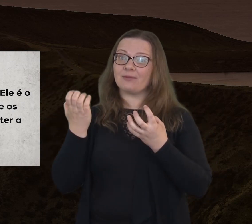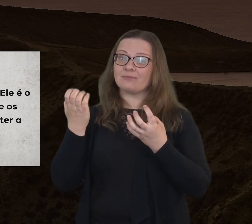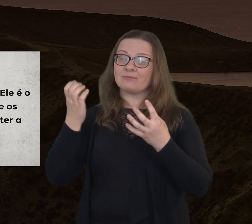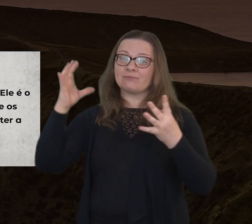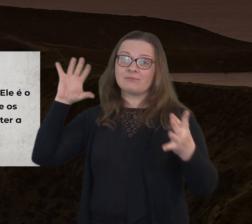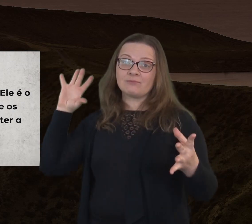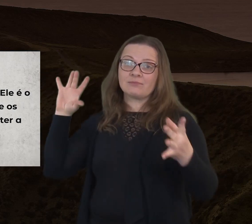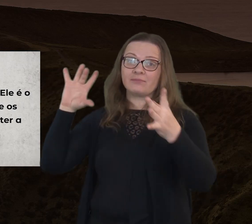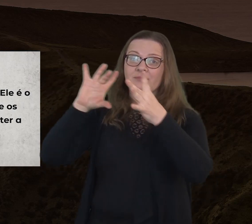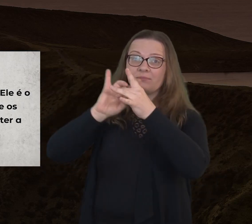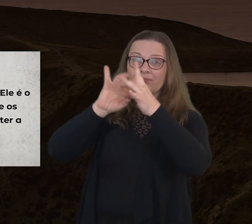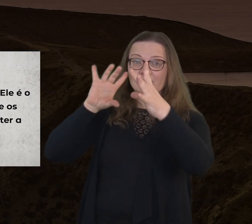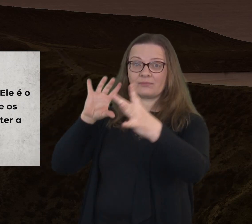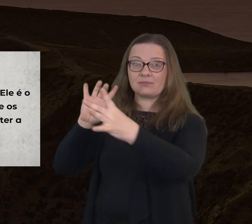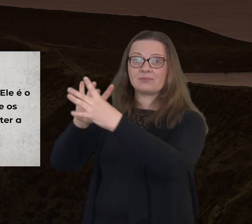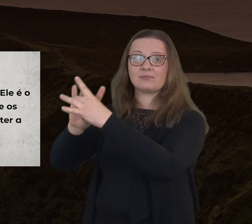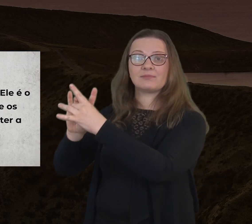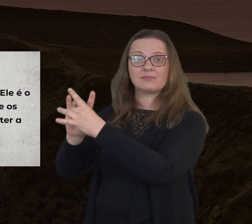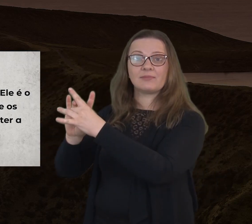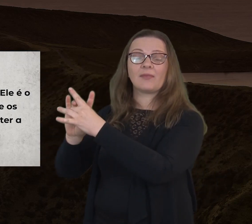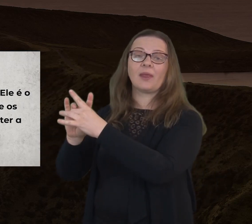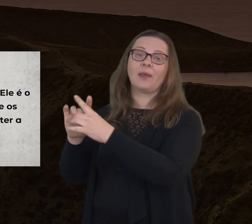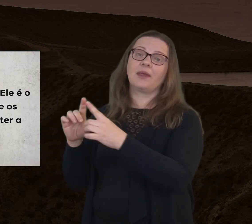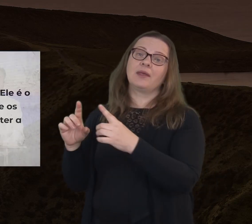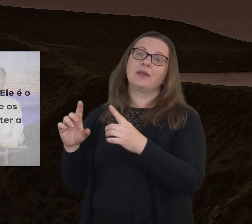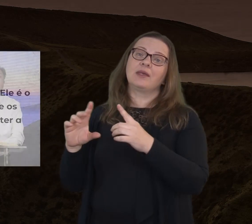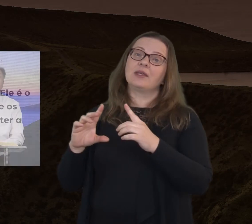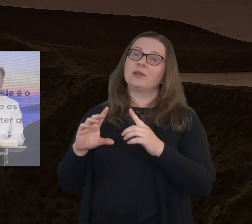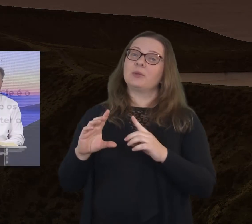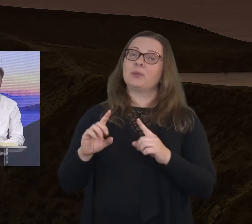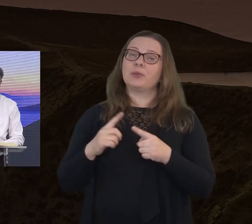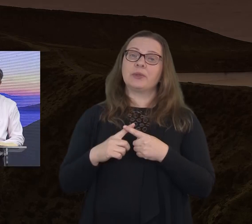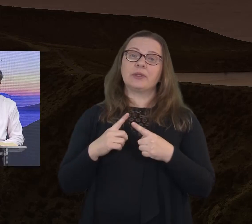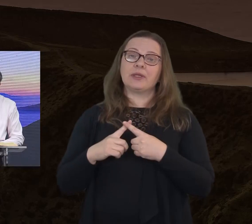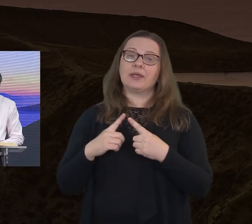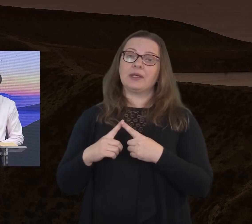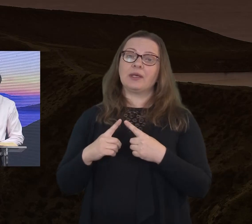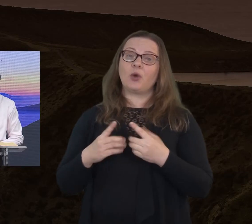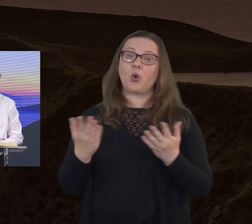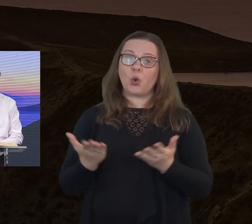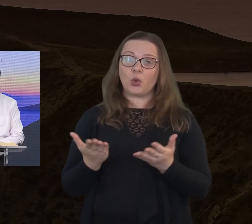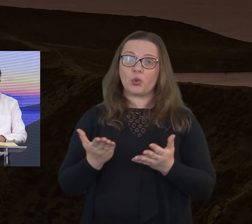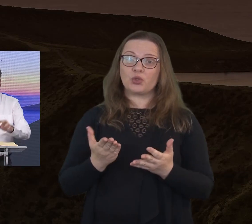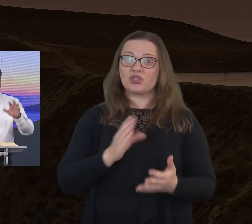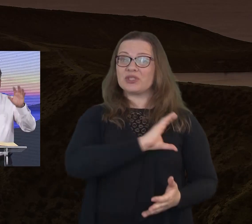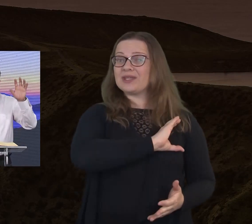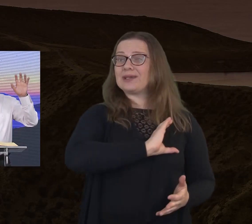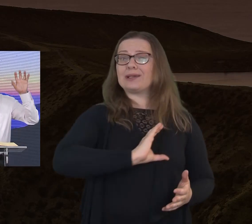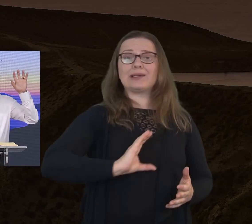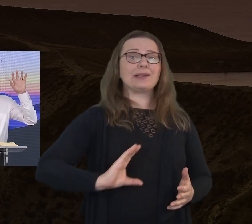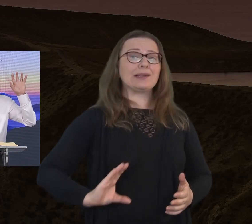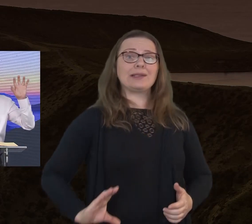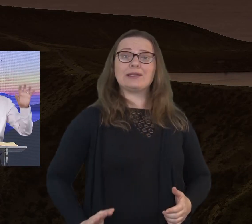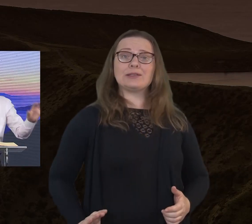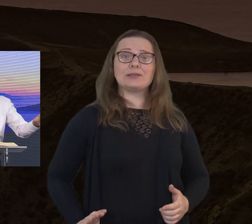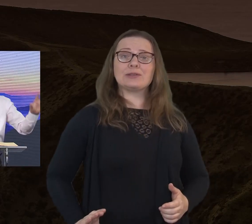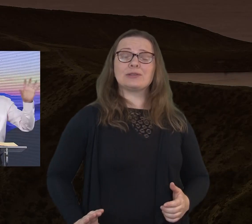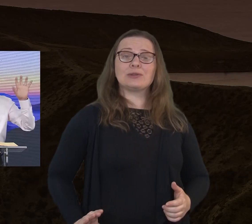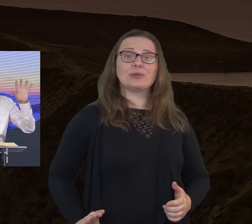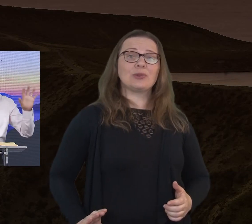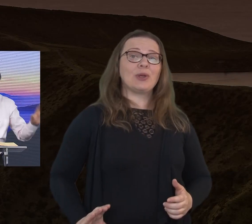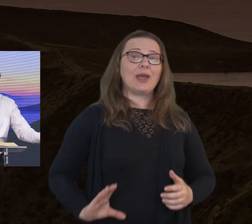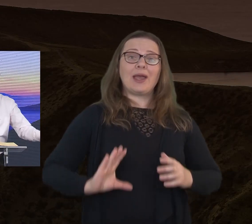porque aprove a Deus que nele residisse toda a plenitude. Cristo, ele é